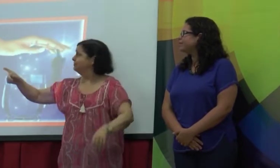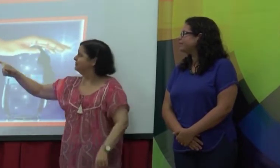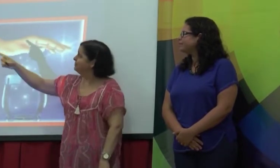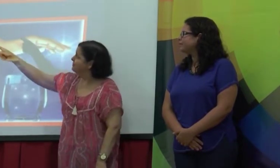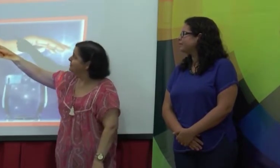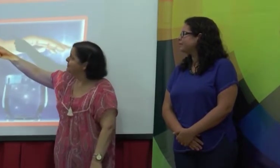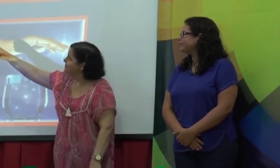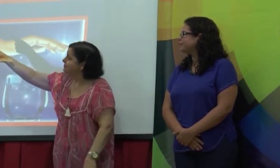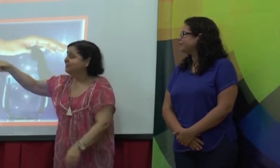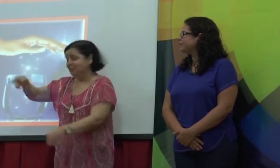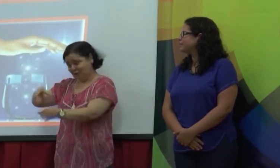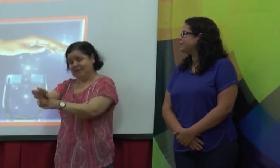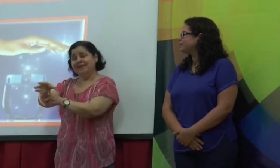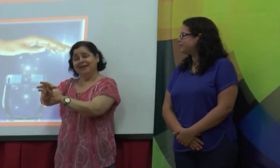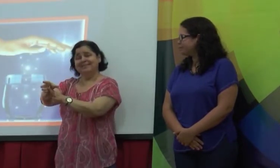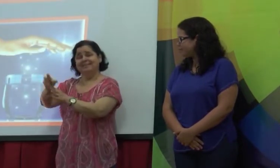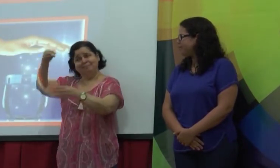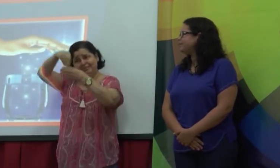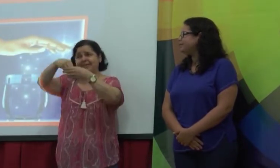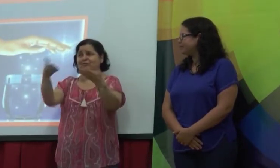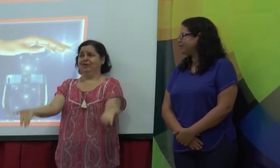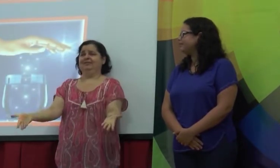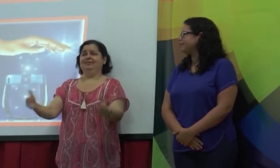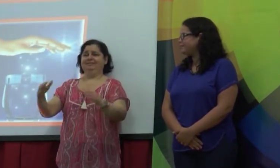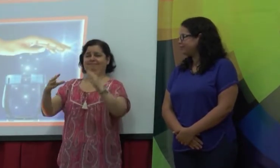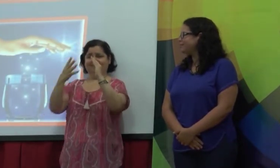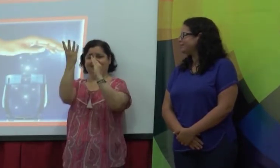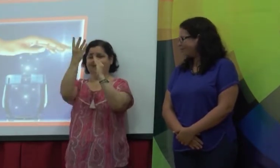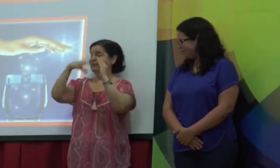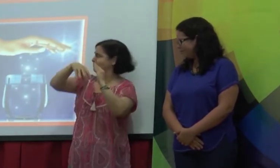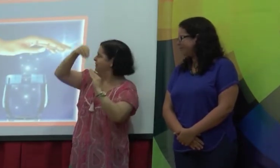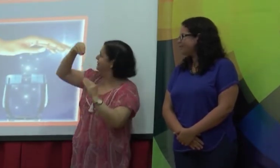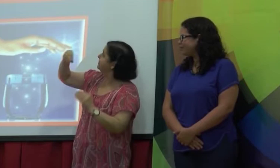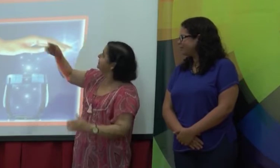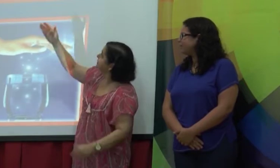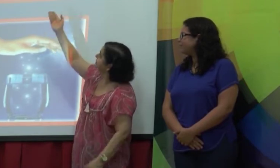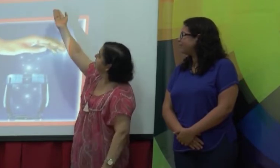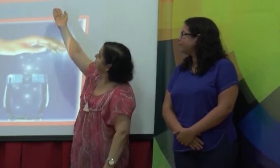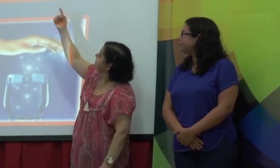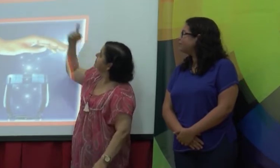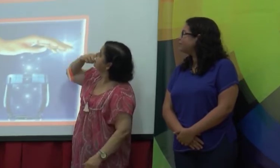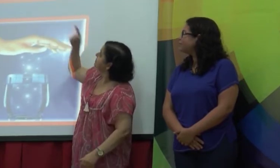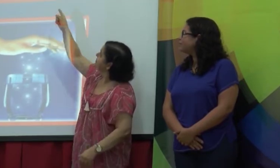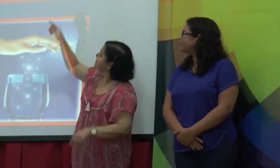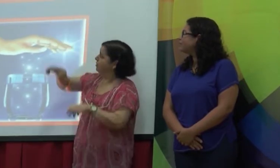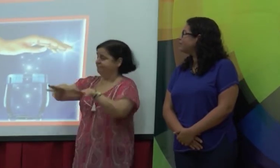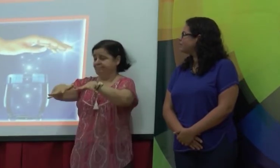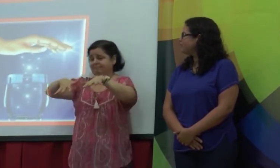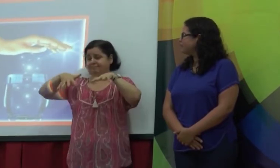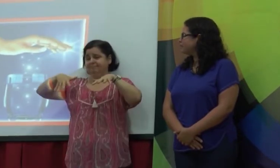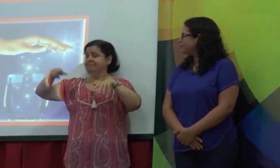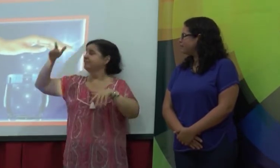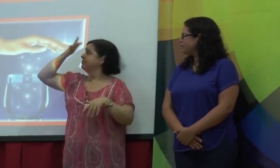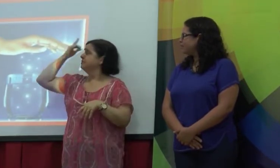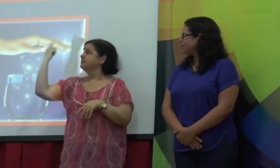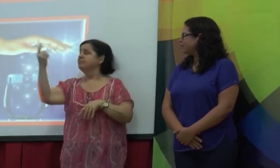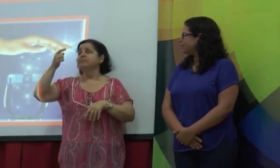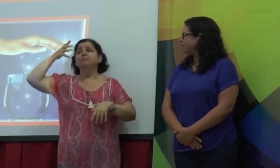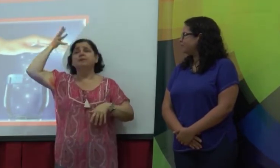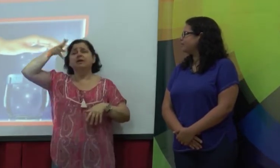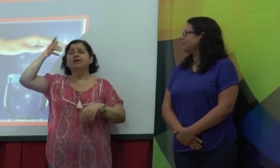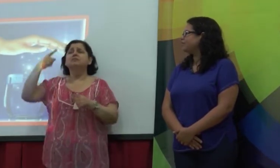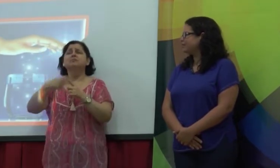esclarecimento e a orientação, né? Nós temos isso na casa espírita. Então, nós temos